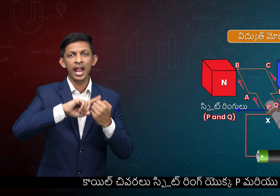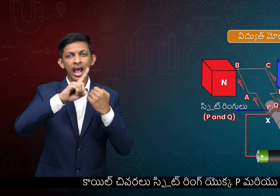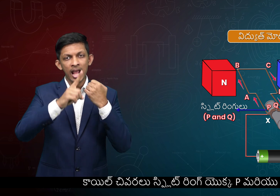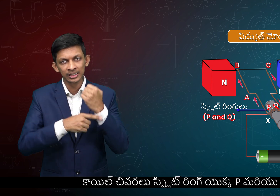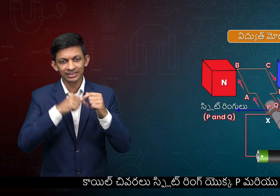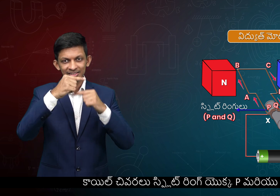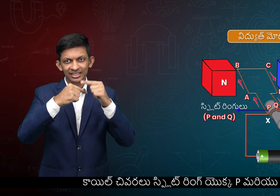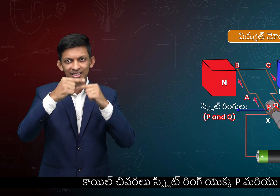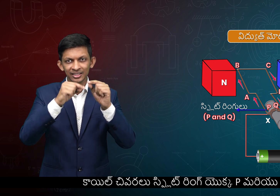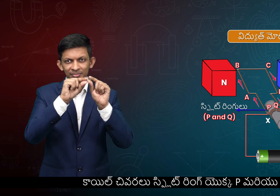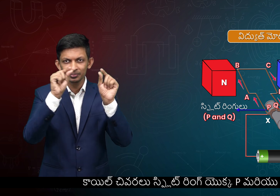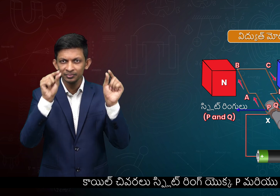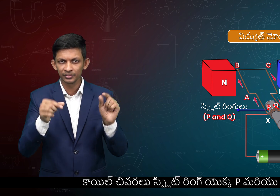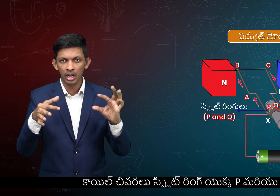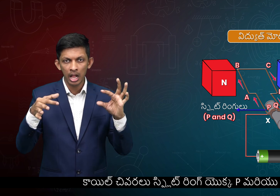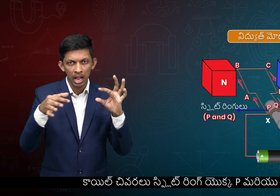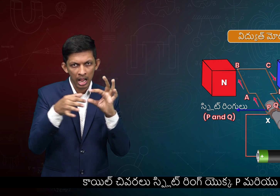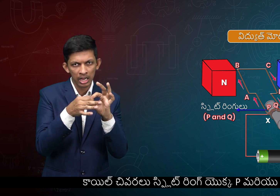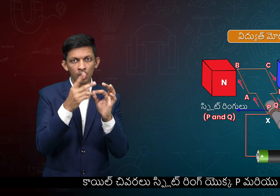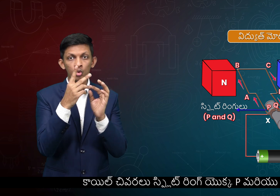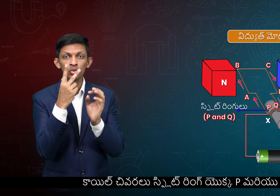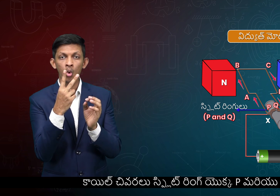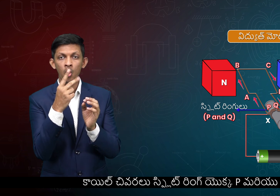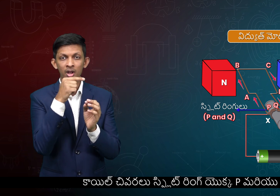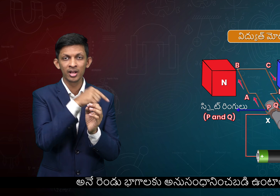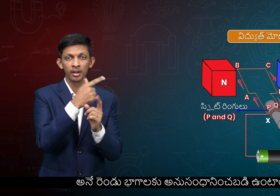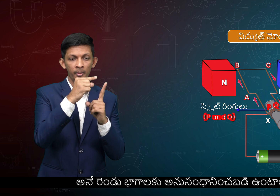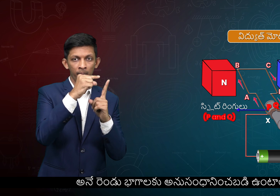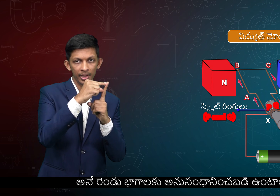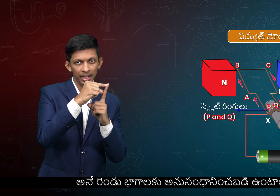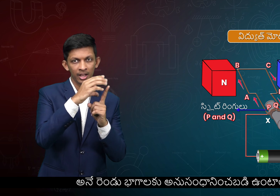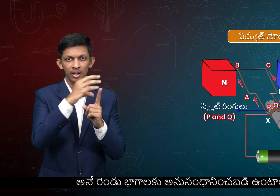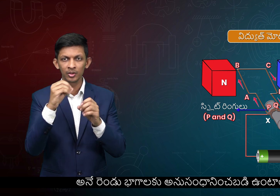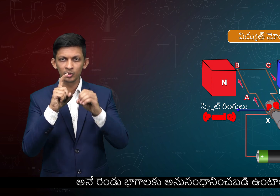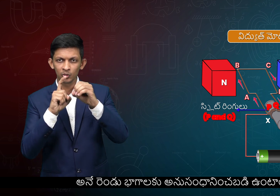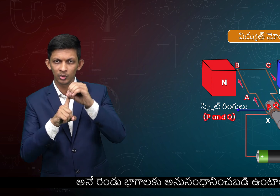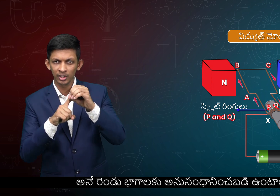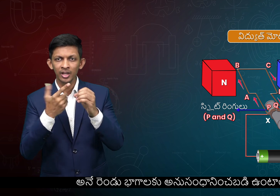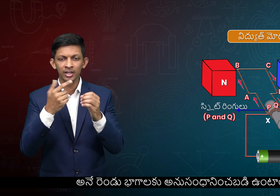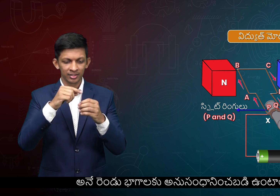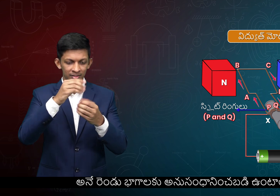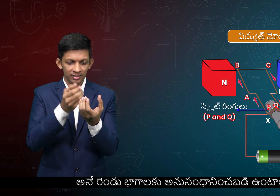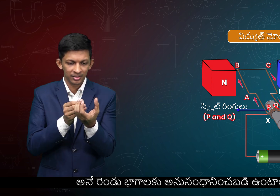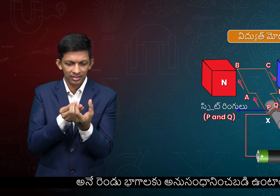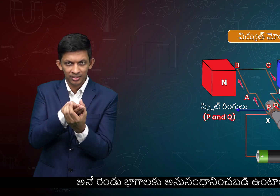కాయిల్ చివర్లు స్ప్లిట్ రింగ్ యొక్క P మరియు Q అనే రెండు భాగాలకు అనుసంధానించబడి ఉంటాయి.